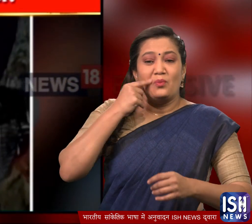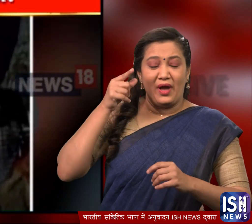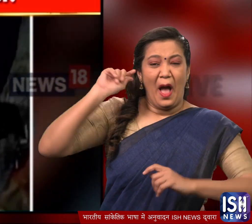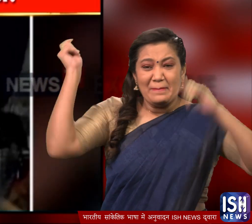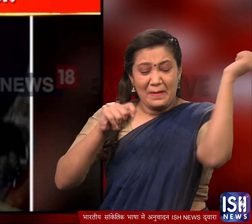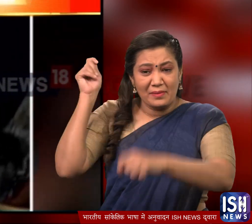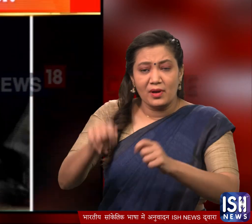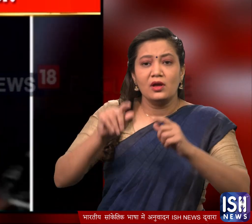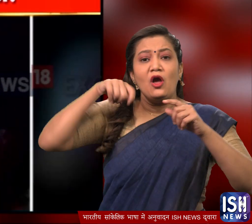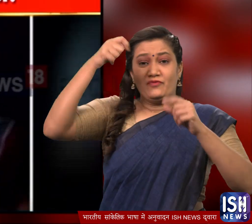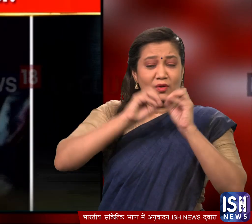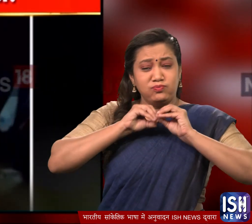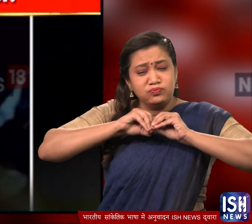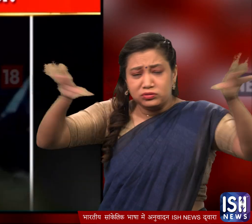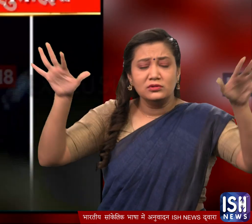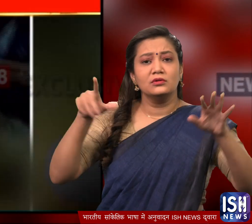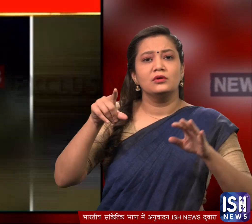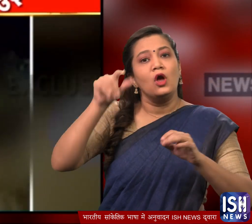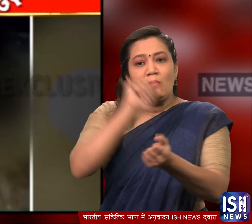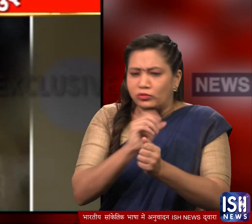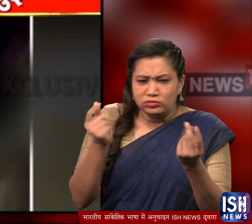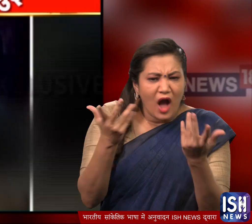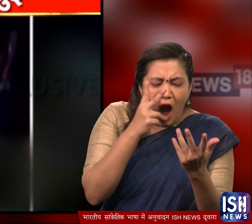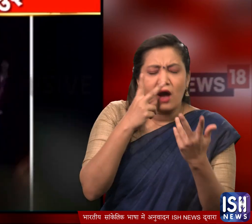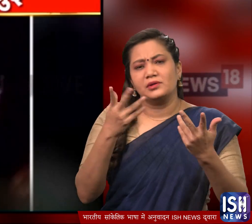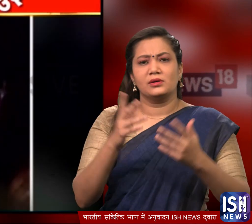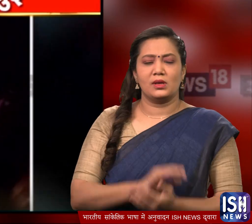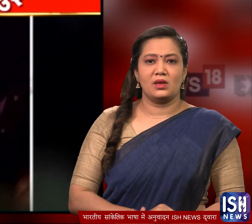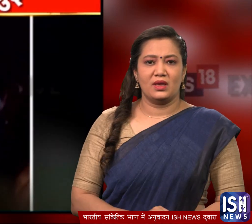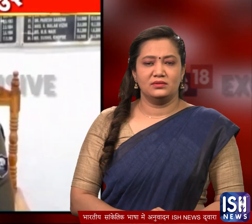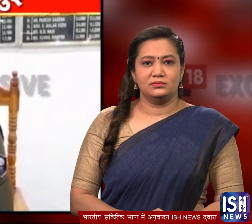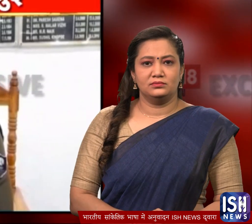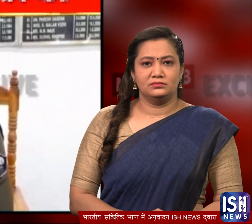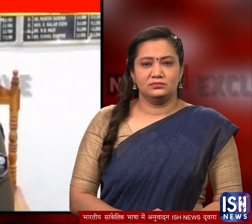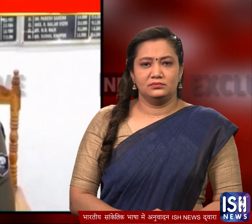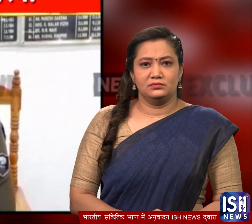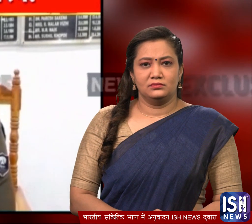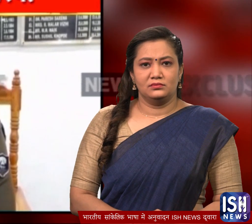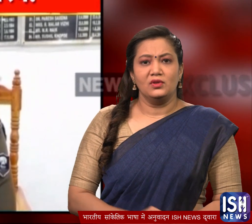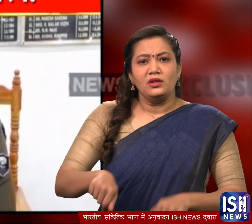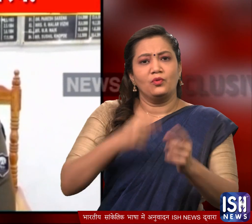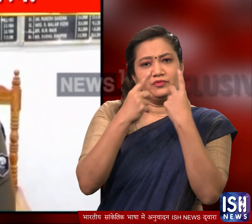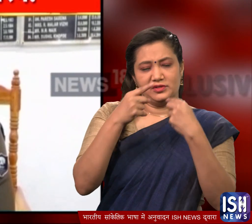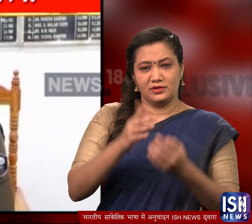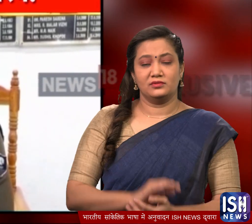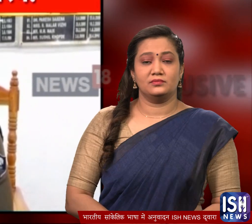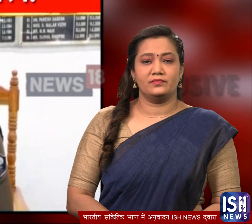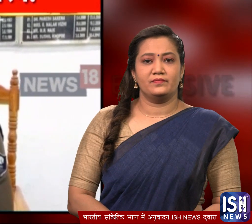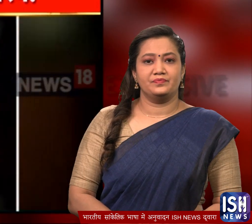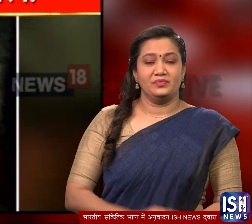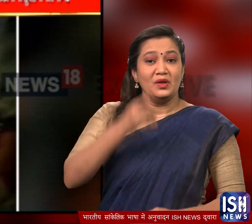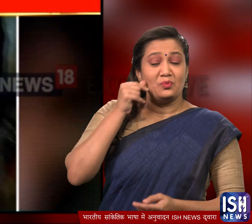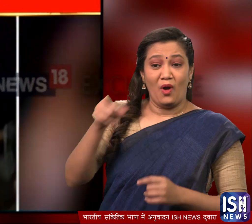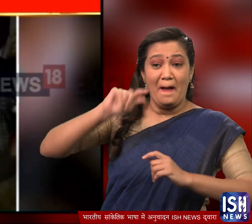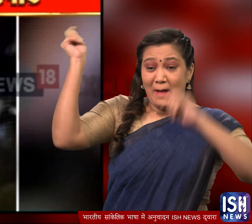लड़के से मारपीट का ये वीडियो जब वायरल हुआ तो पुलिस फौरन एक्शन में आ गई। जो इसमें शामिल थे सबके अरेस्टिंग हुई।